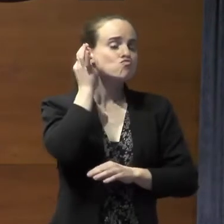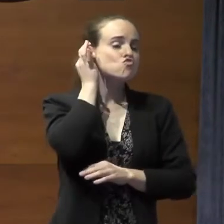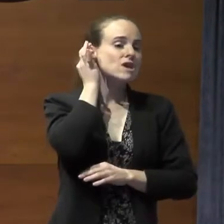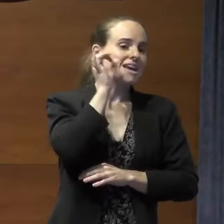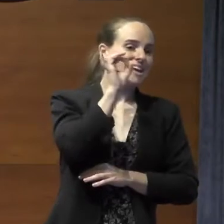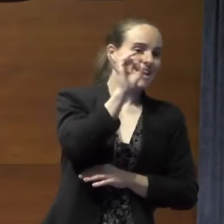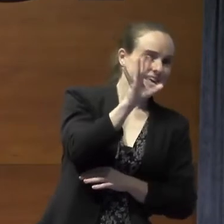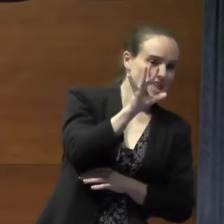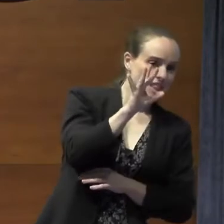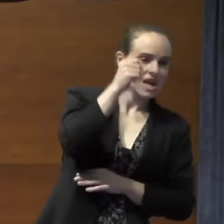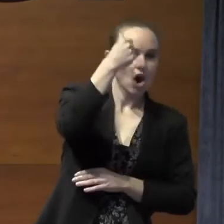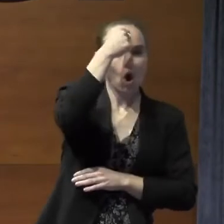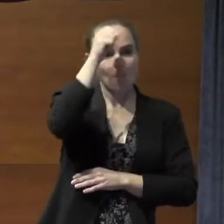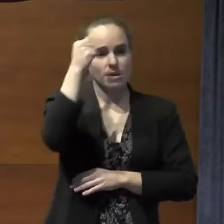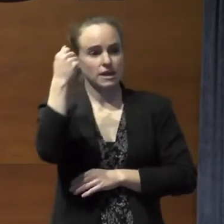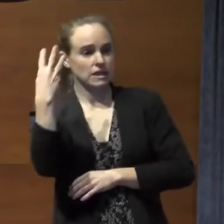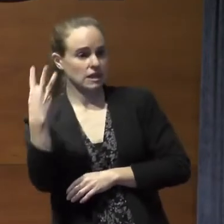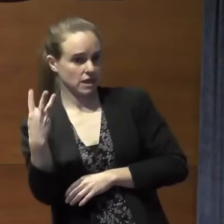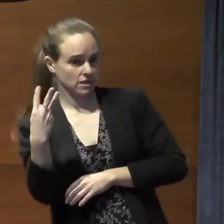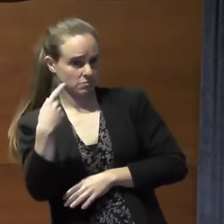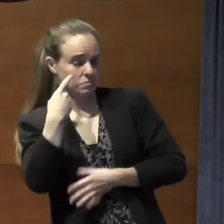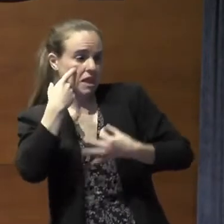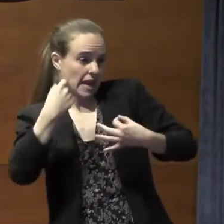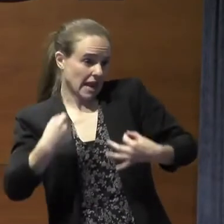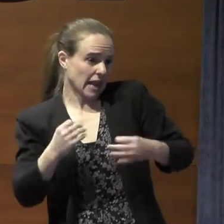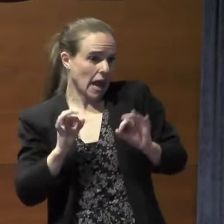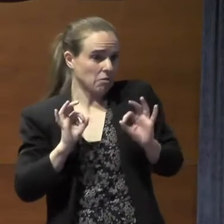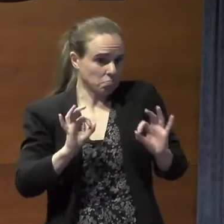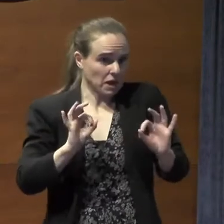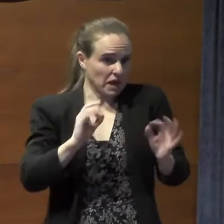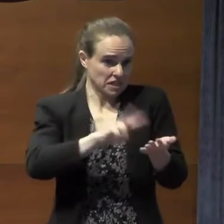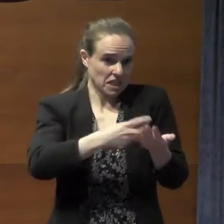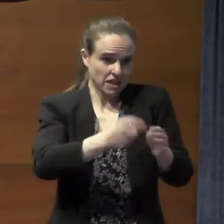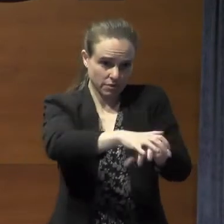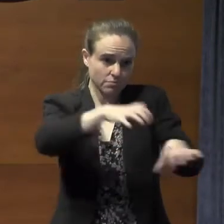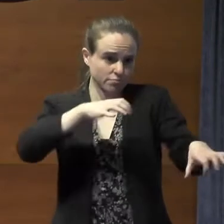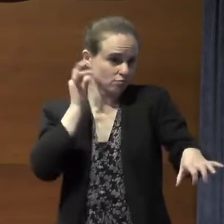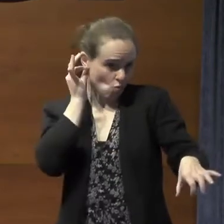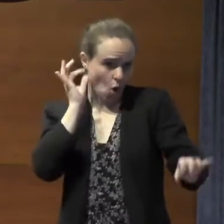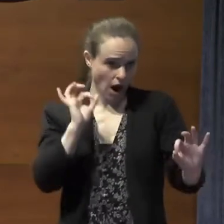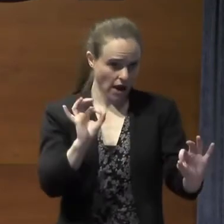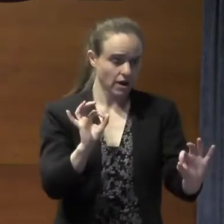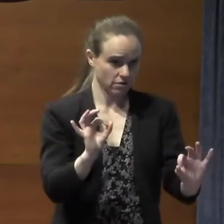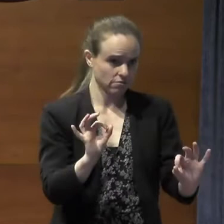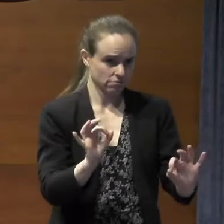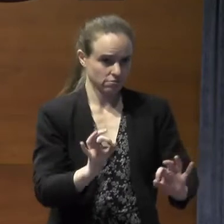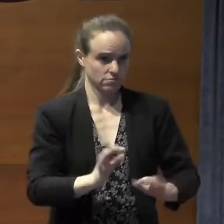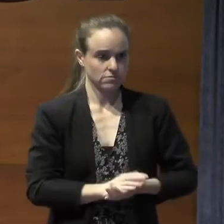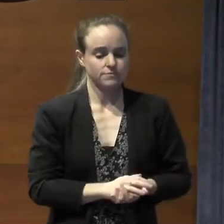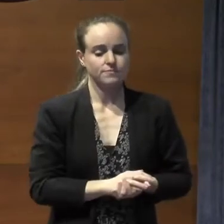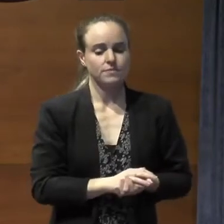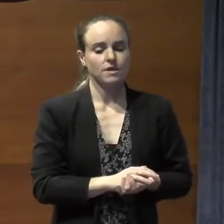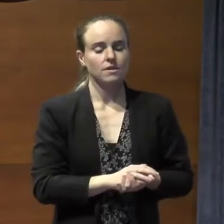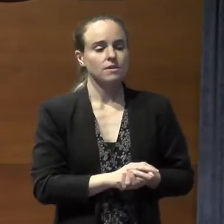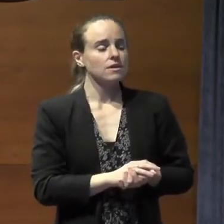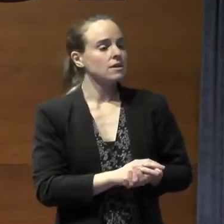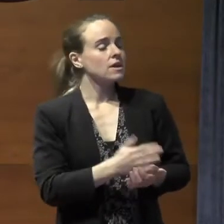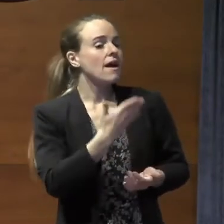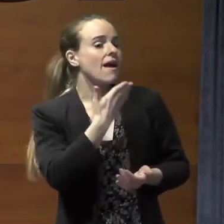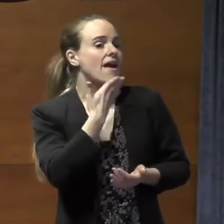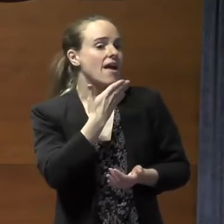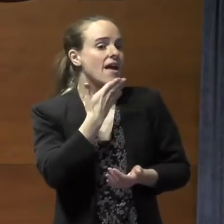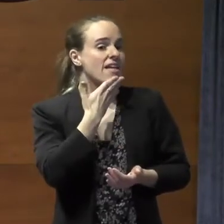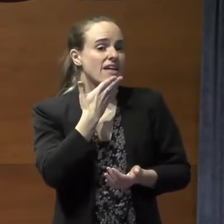3 hombres, lo cual responde a lo que creemos que es el perfil mayoritario en la profesión. Y en cuanto a